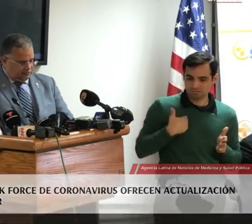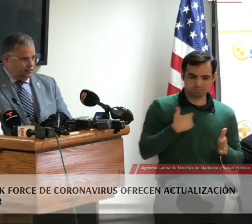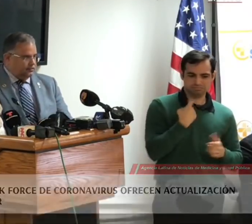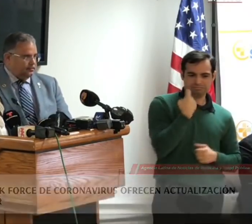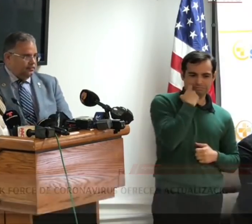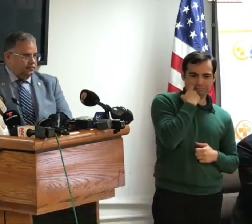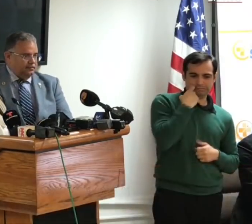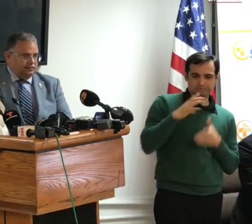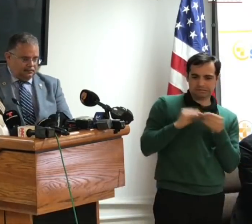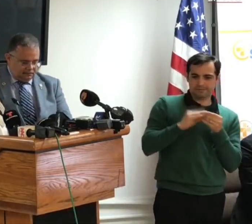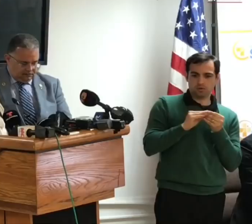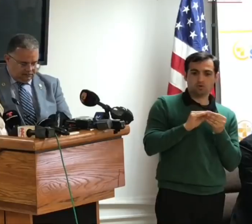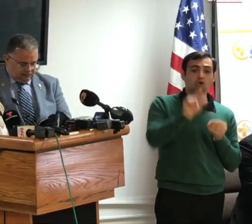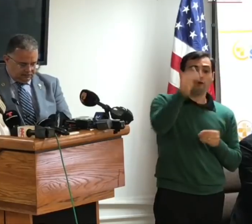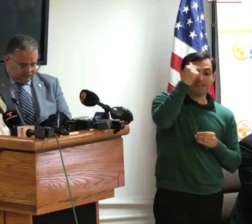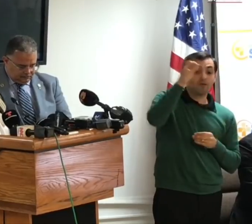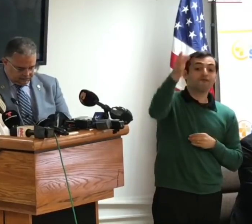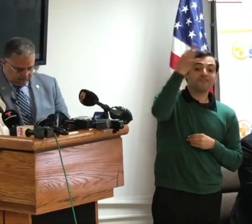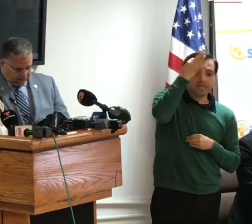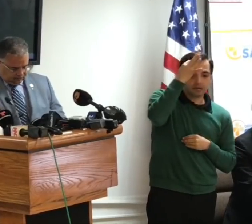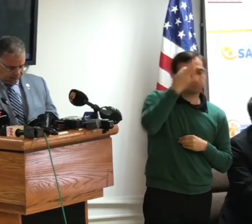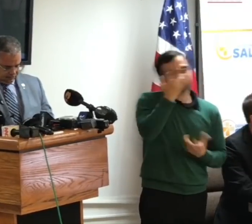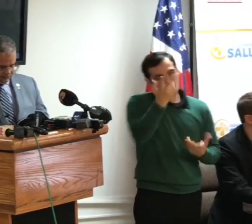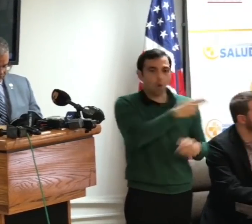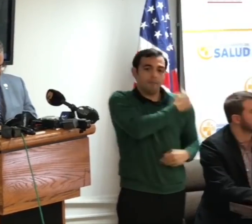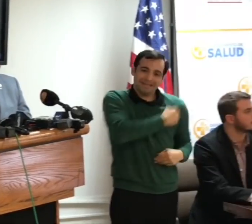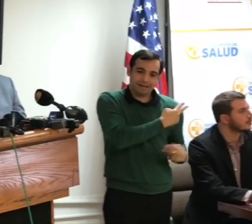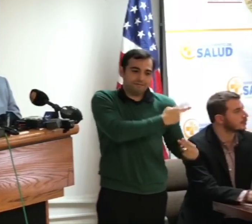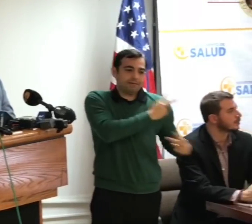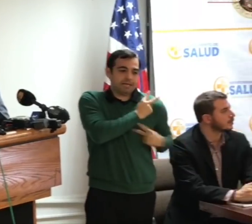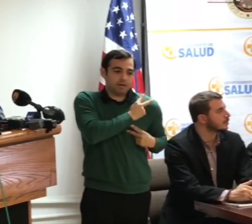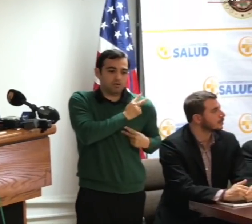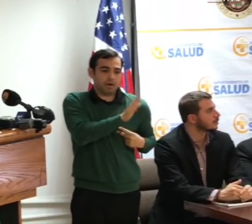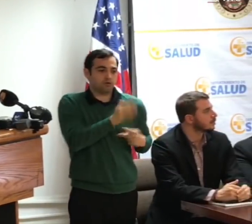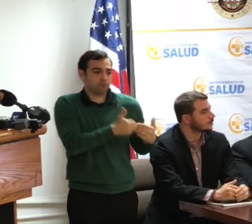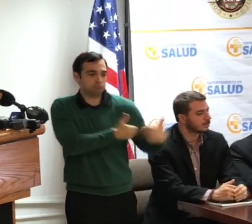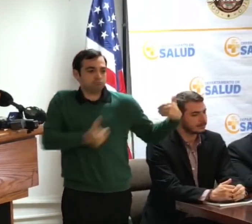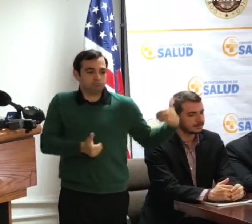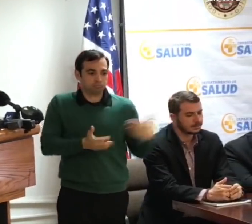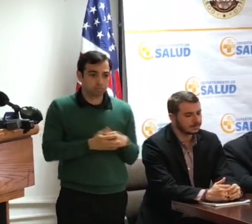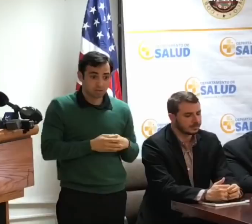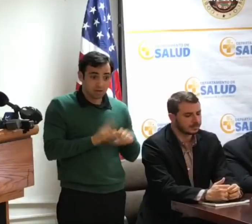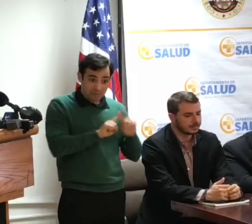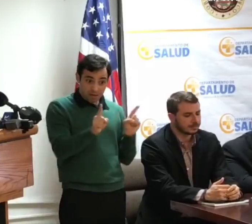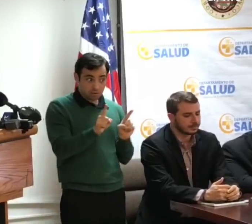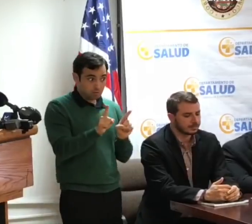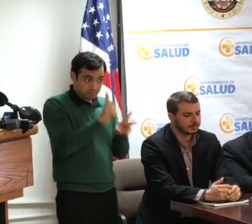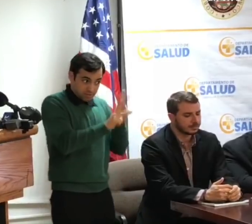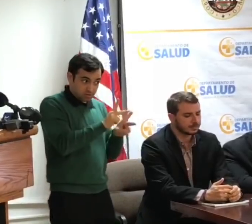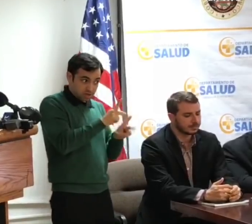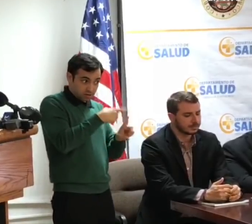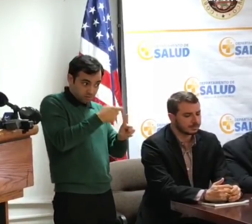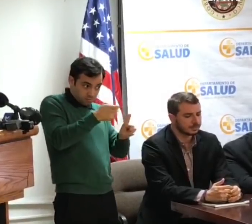gobierno federal, por decir el hospital de veteranos, maneja casos de forma aparte, pero son ciudadanos puertorriqueños, sí, que tienen contacto con vecinos,